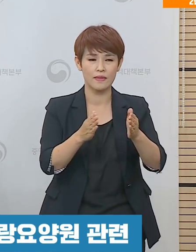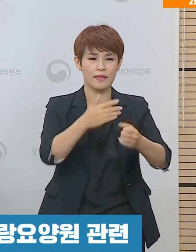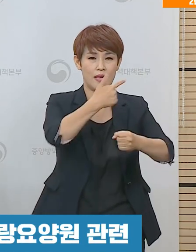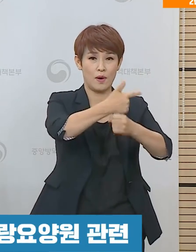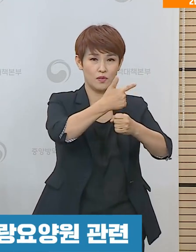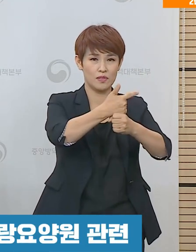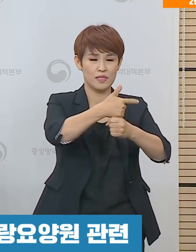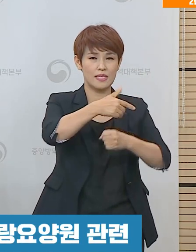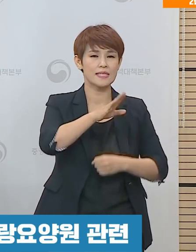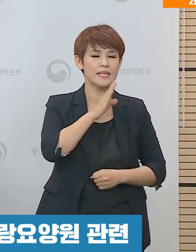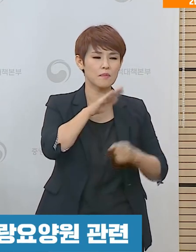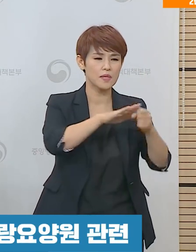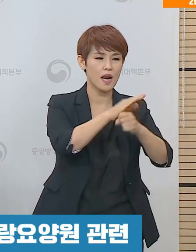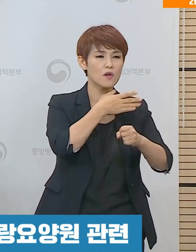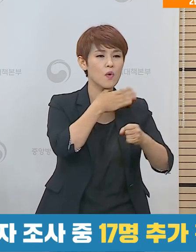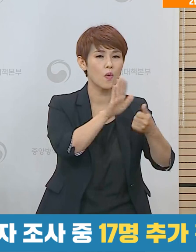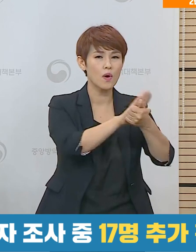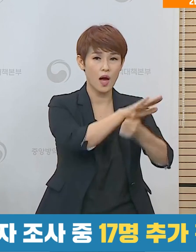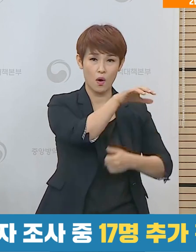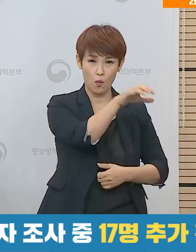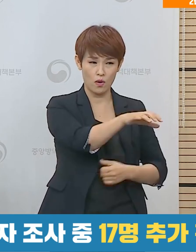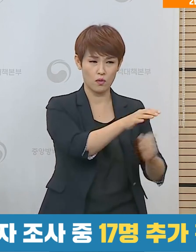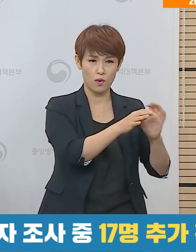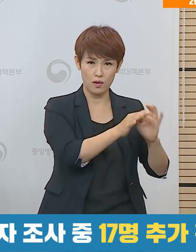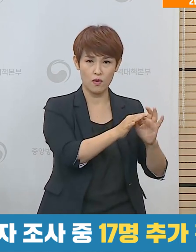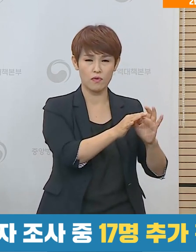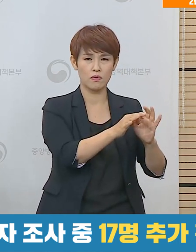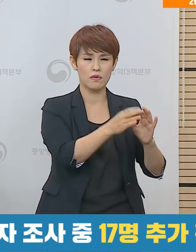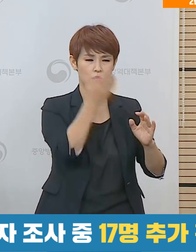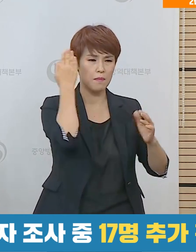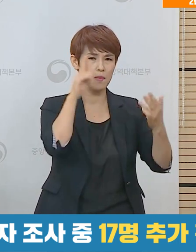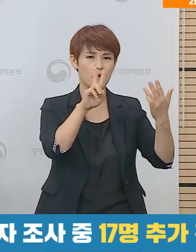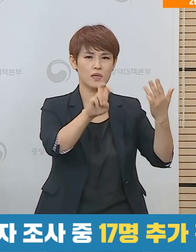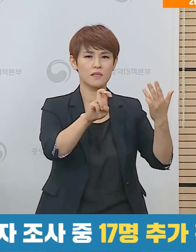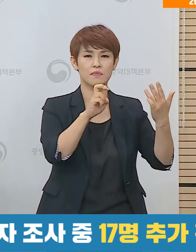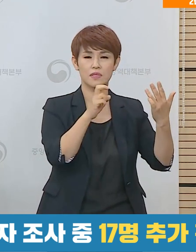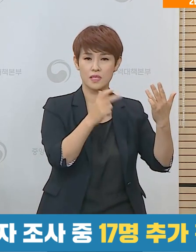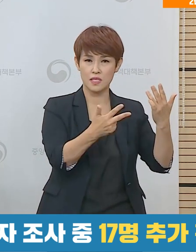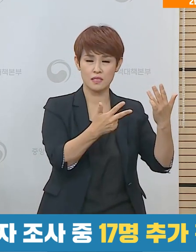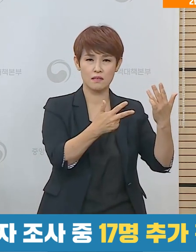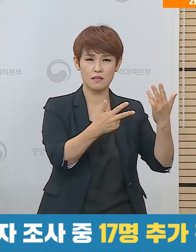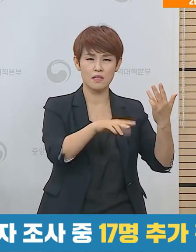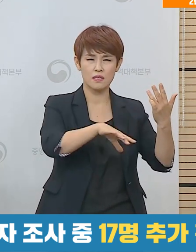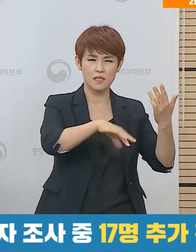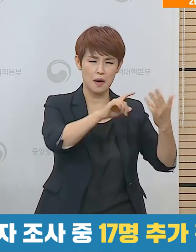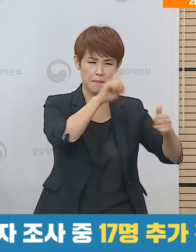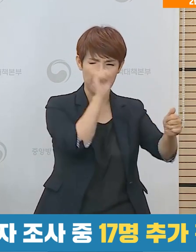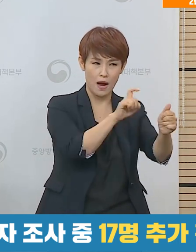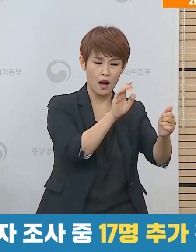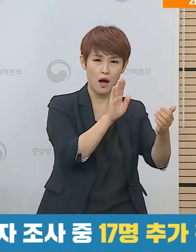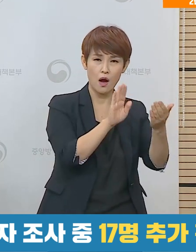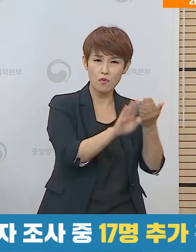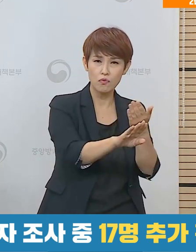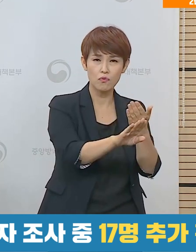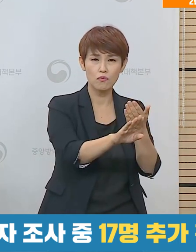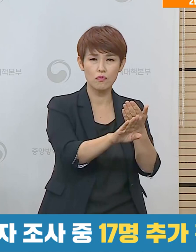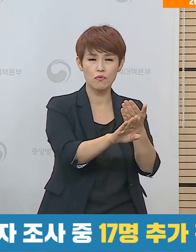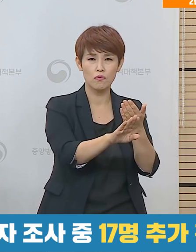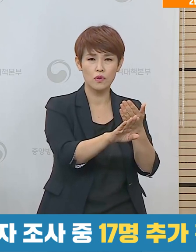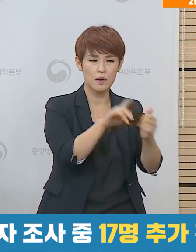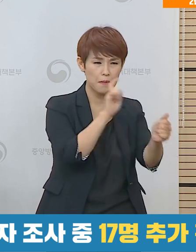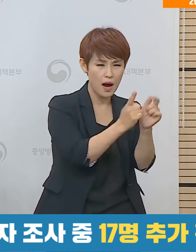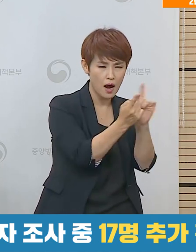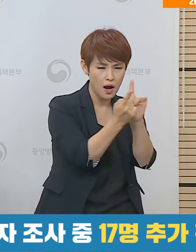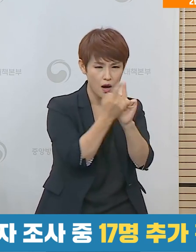남양주시 참사랑요양원과 관련하여 지난 8월 27일 첫 확진자 발생 후 접촉자